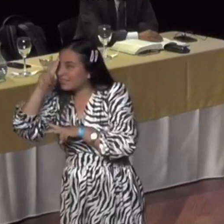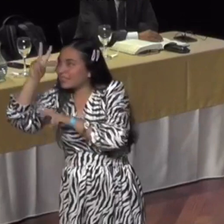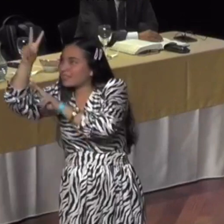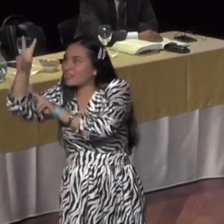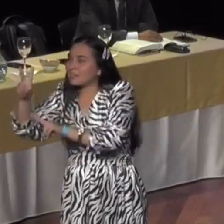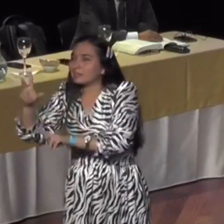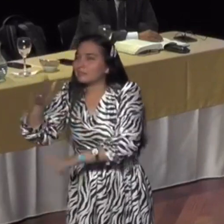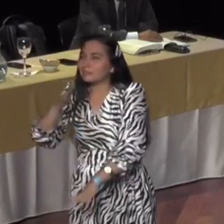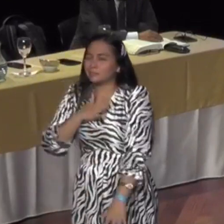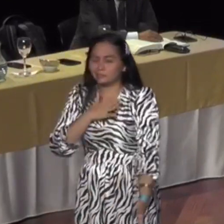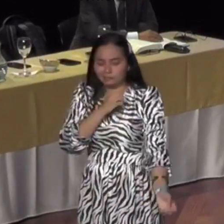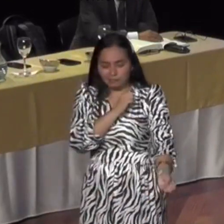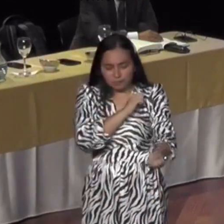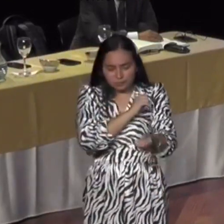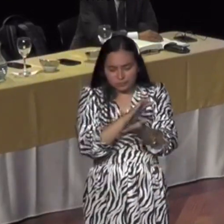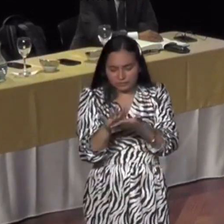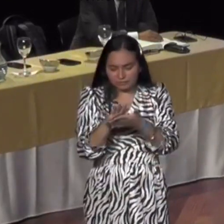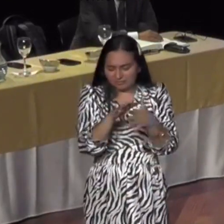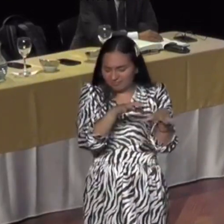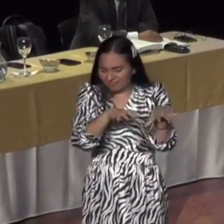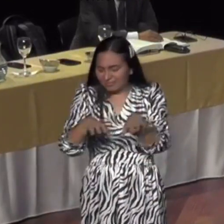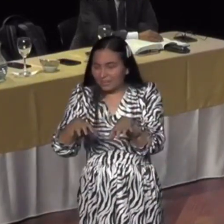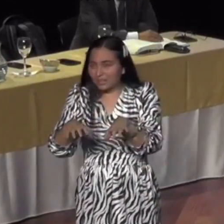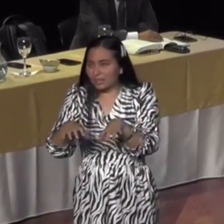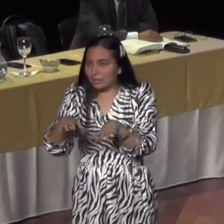a vivir y guardar los principios.